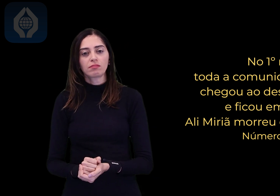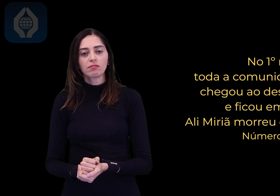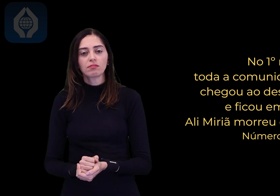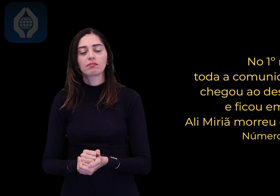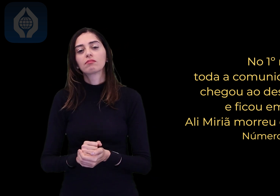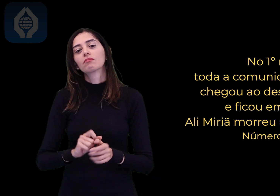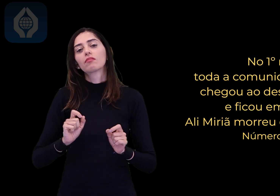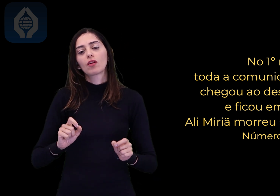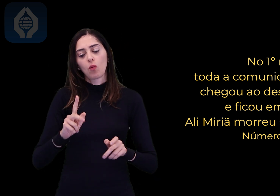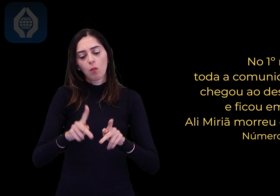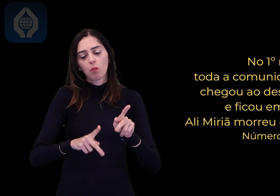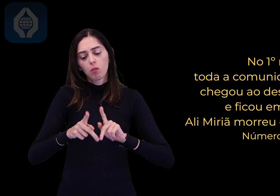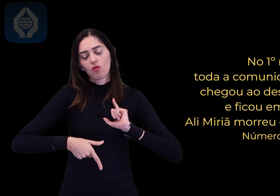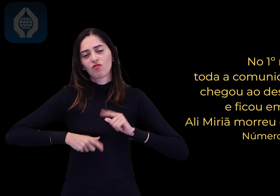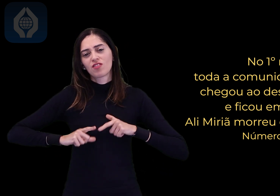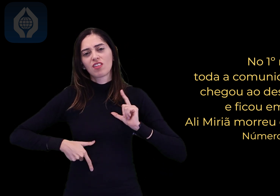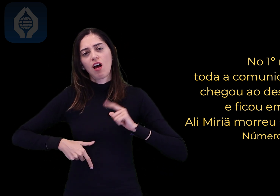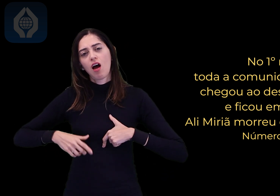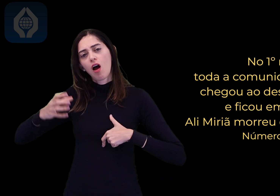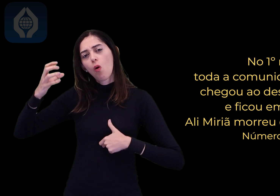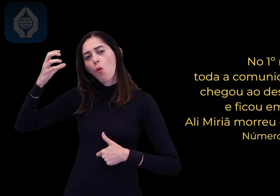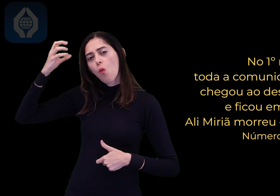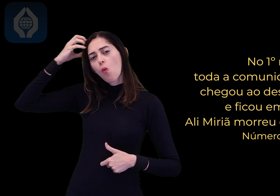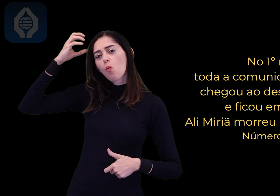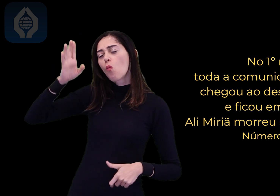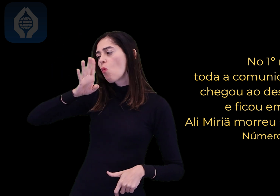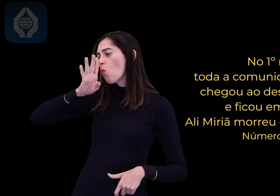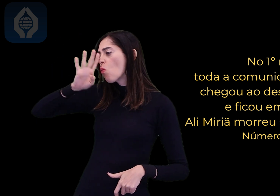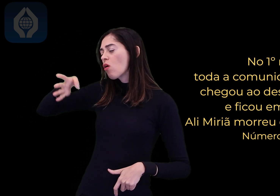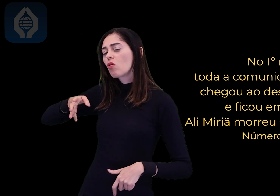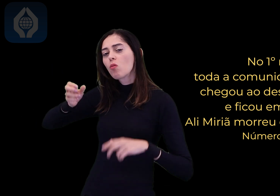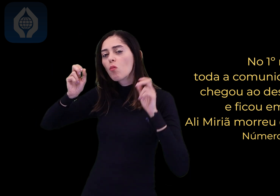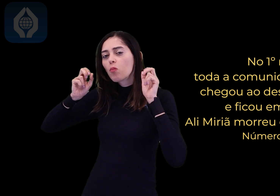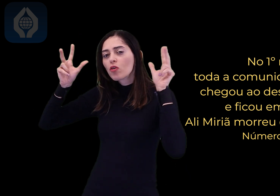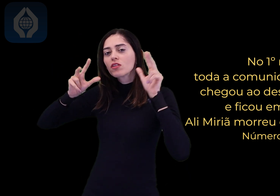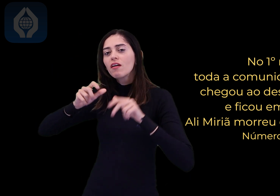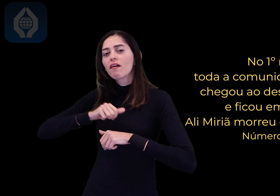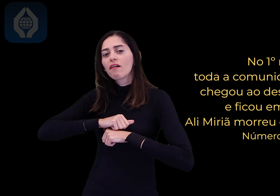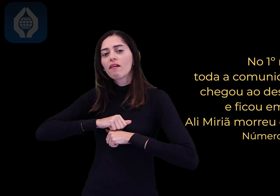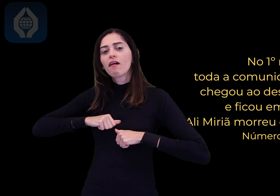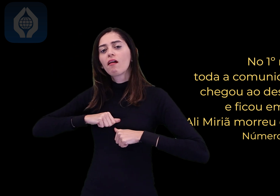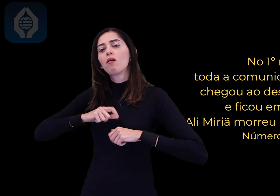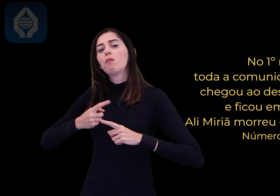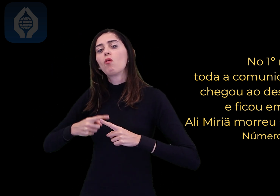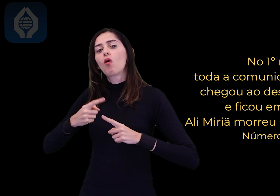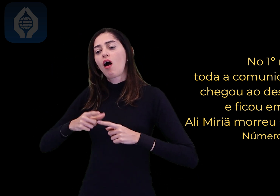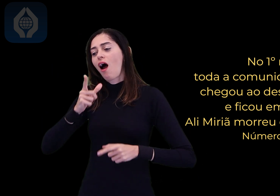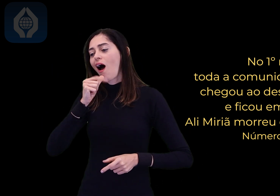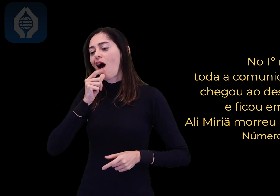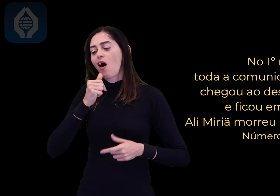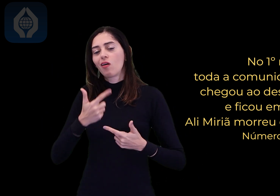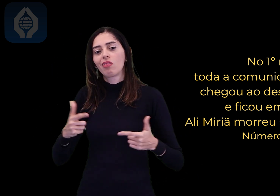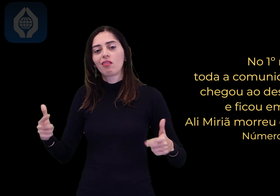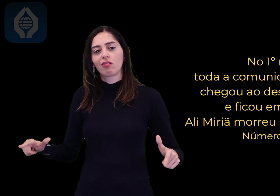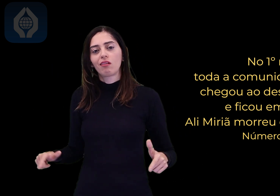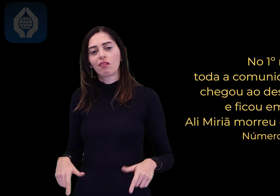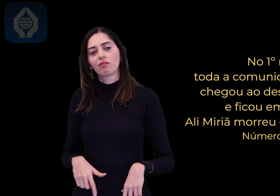Arão porque estavam sem água. Ao vagar pelo deserto, o povo novamente murmurou. Em Números 20, de 1-2,